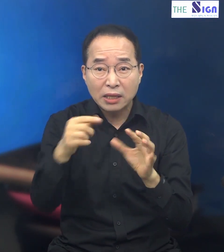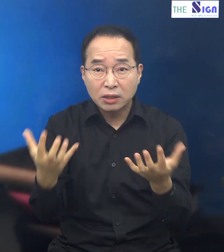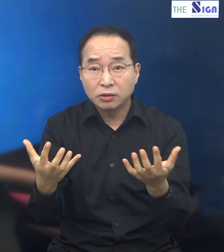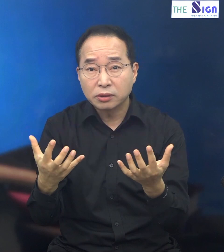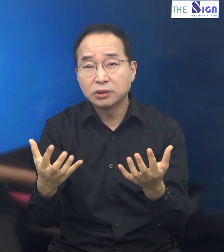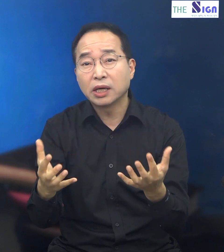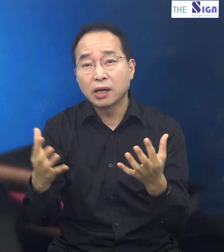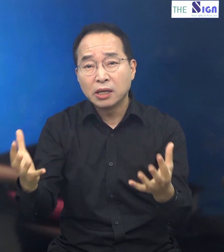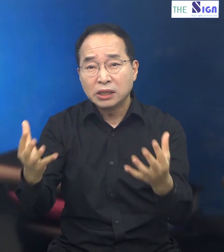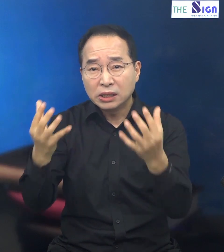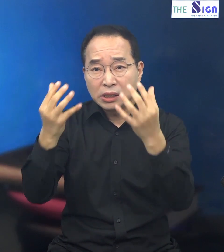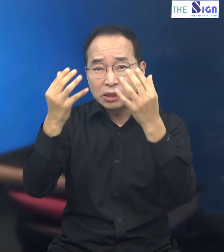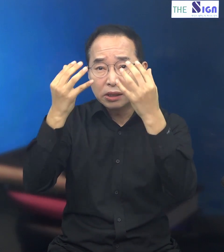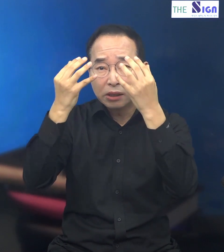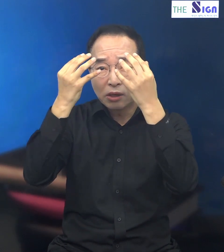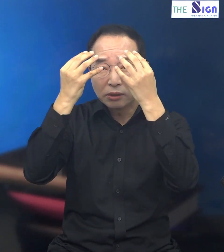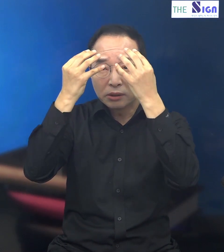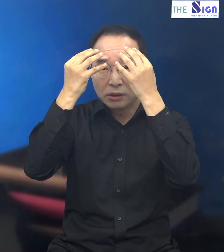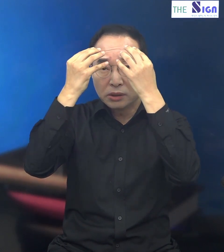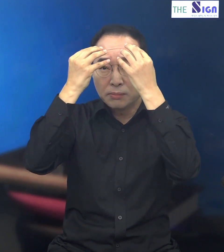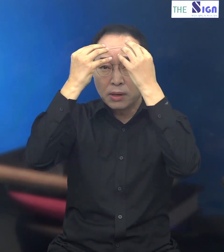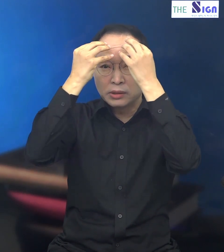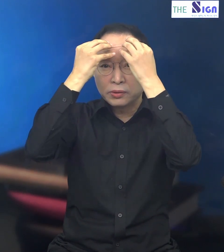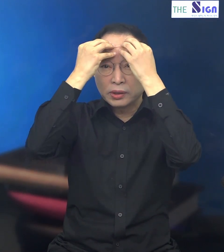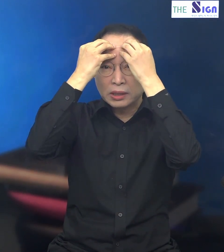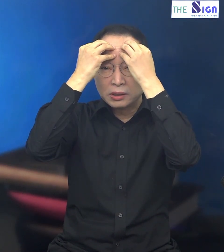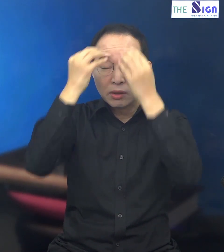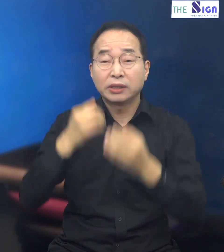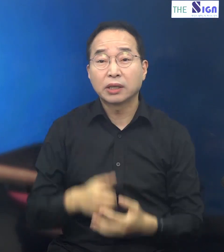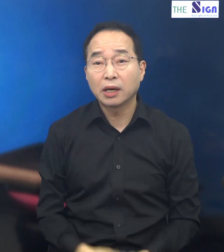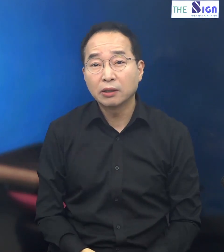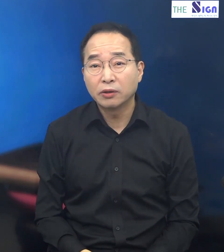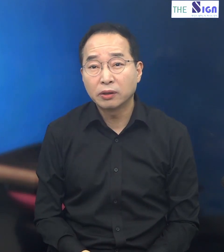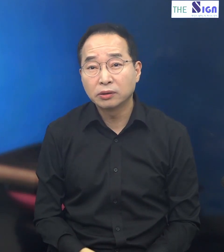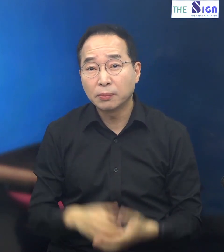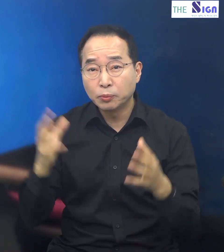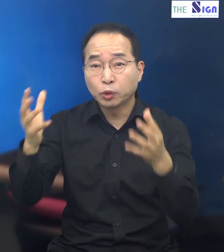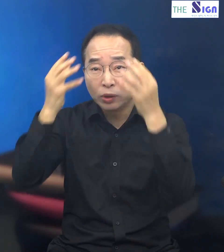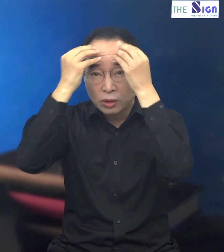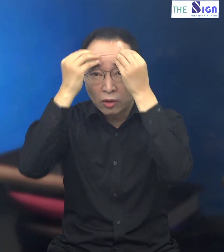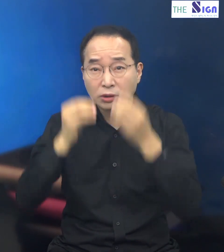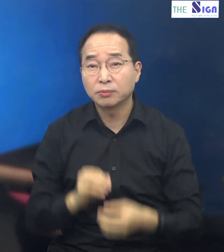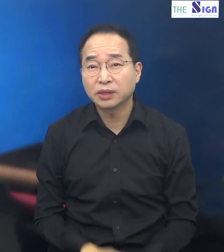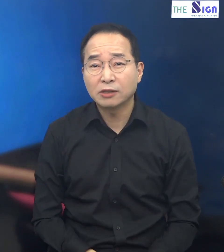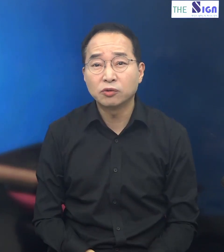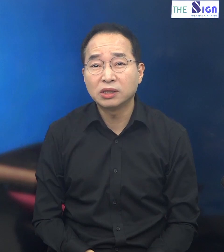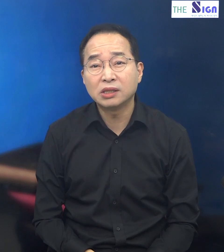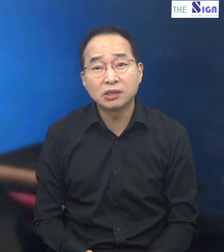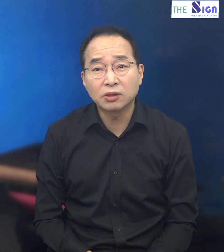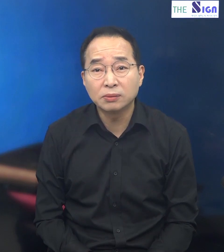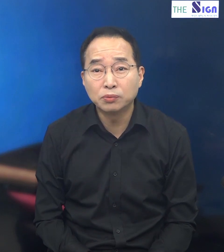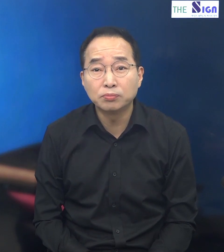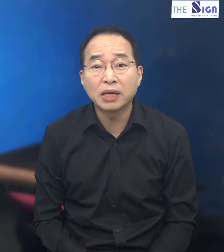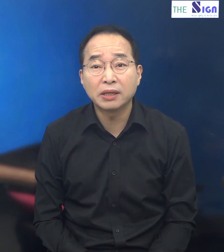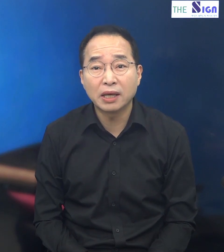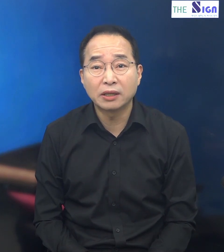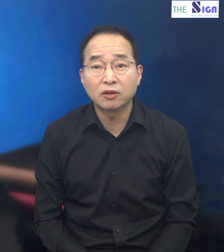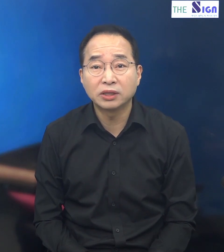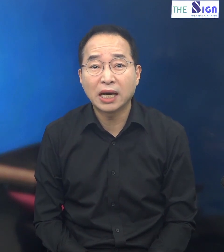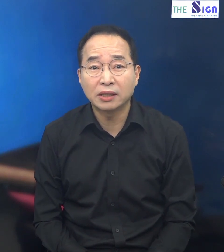것들, 그러니까 이것들이 머릿속에 다 들어가 있다라는 거예요. 근데 보통 이런 것 지금 단순히 지식적인 분만 얘기하는 것이